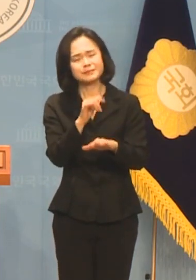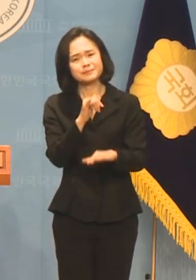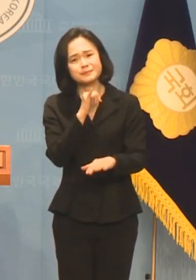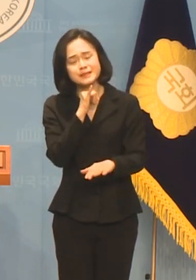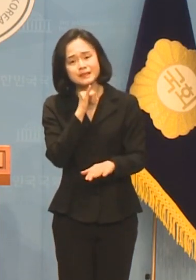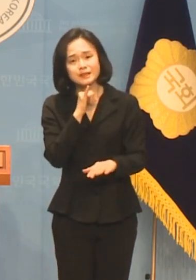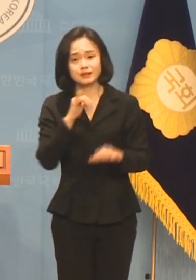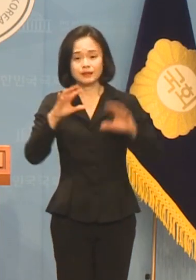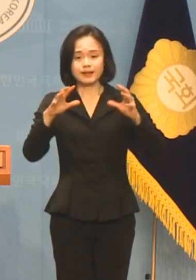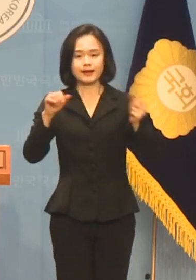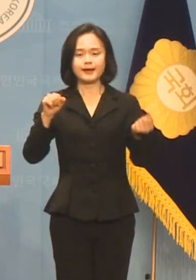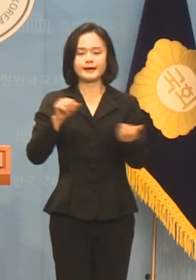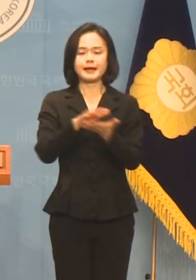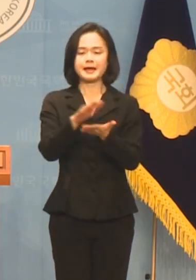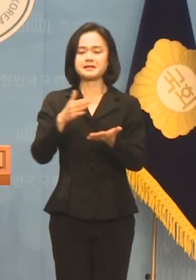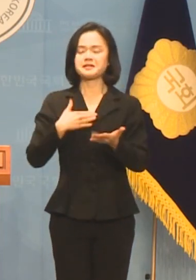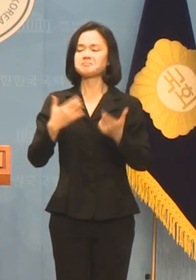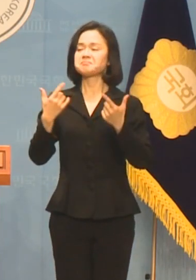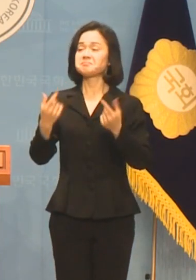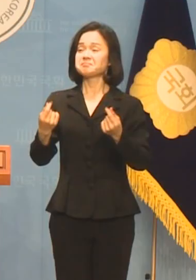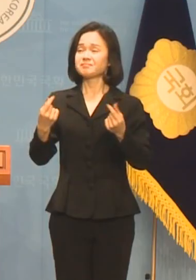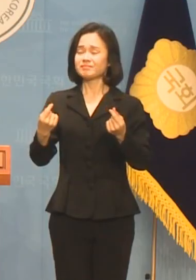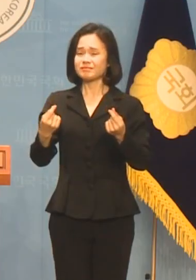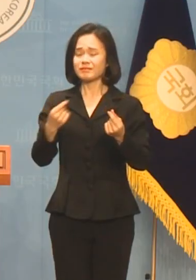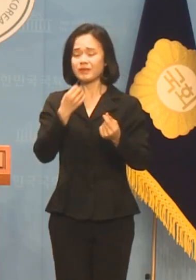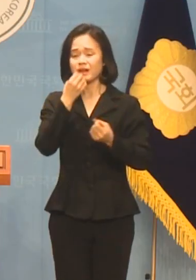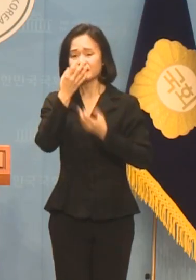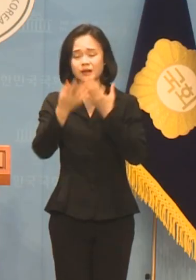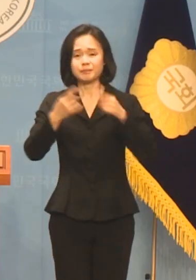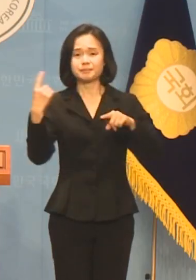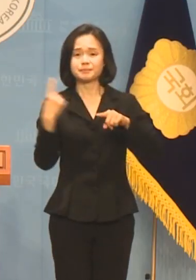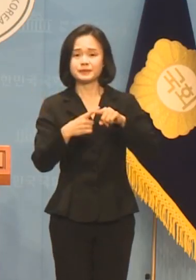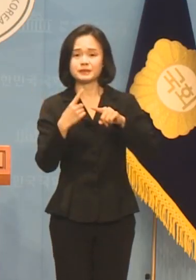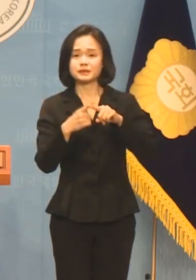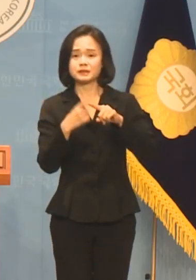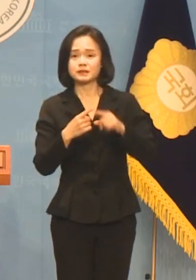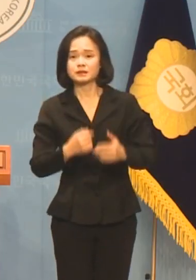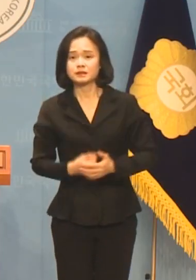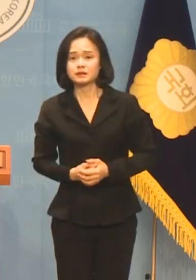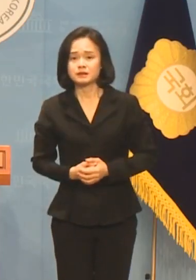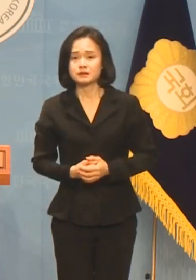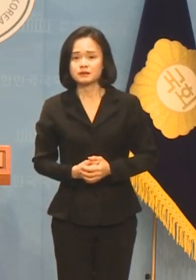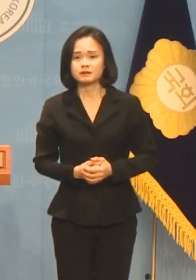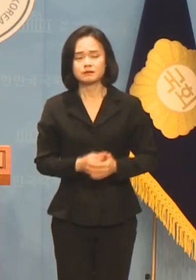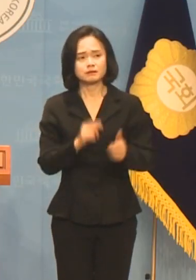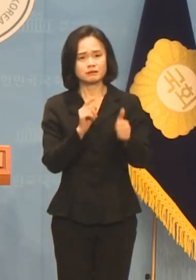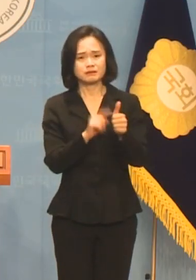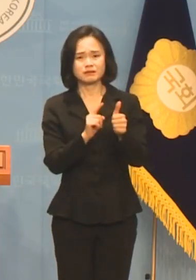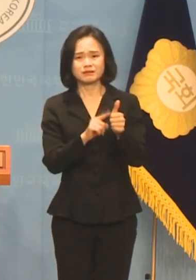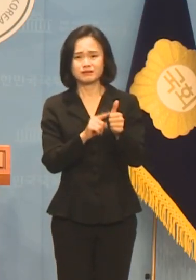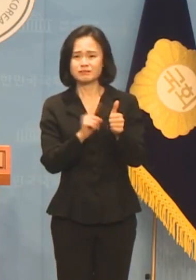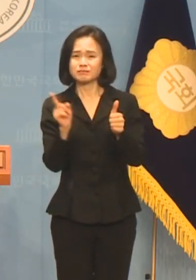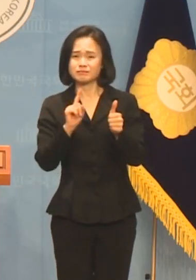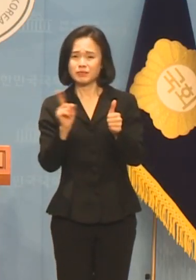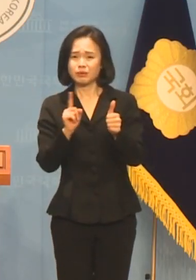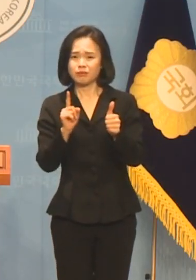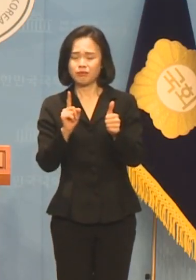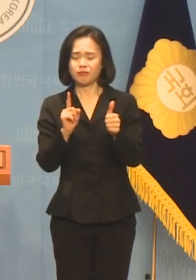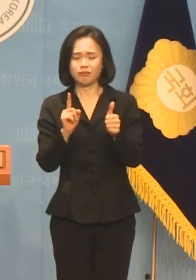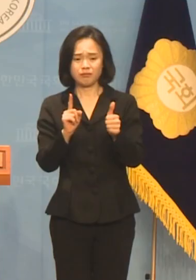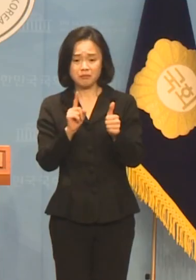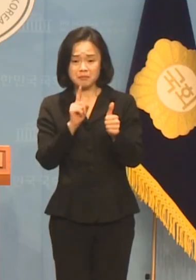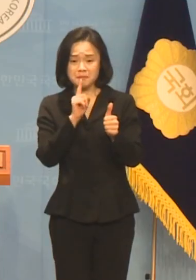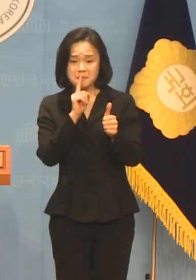지켜봤습니다. 과대망상과 부정선거라는 주제에 대한 확증 편향에 매몰된 미치광이가 군 통수권을 쥐고